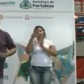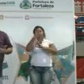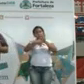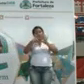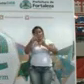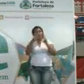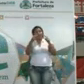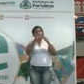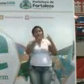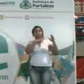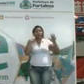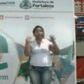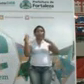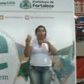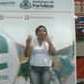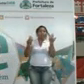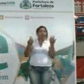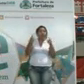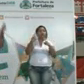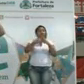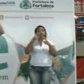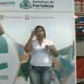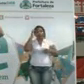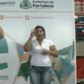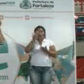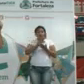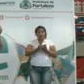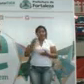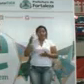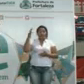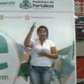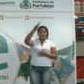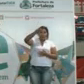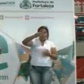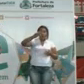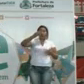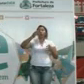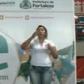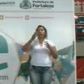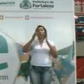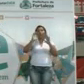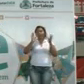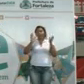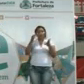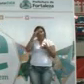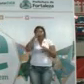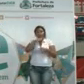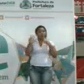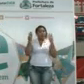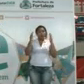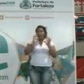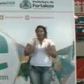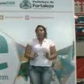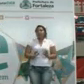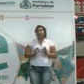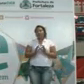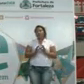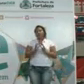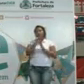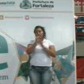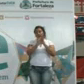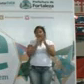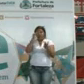morte, porque o destino da humanidade era esse, quando o novo século chegasse. E é verdade que no final do